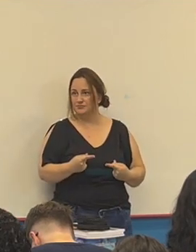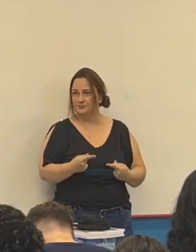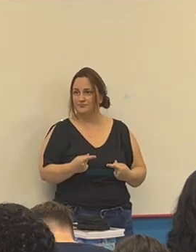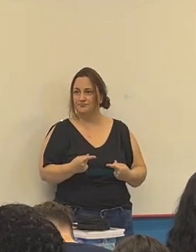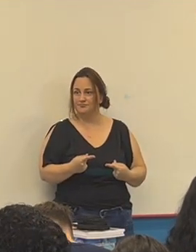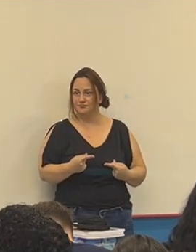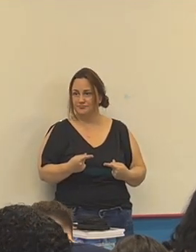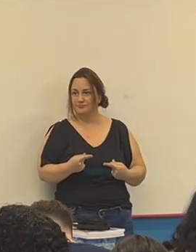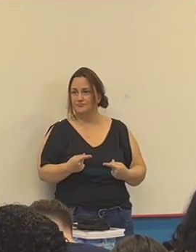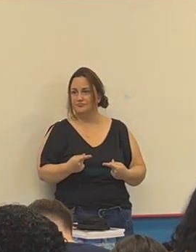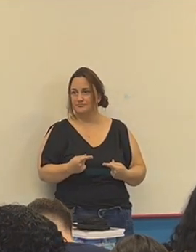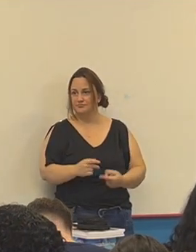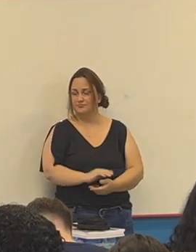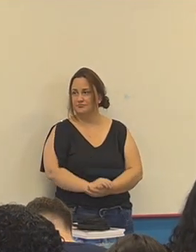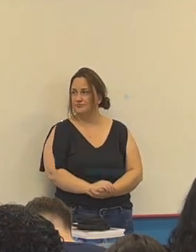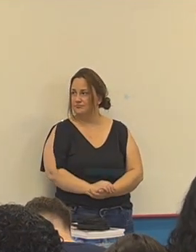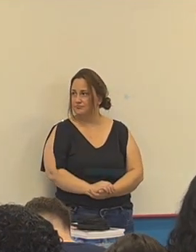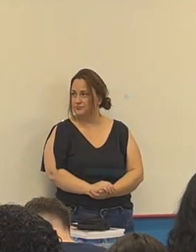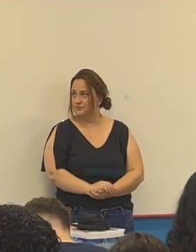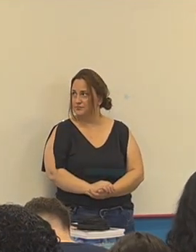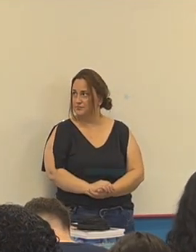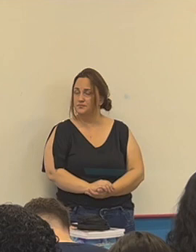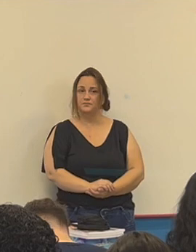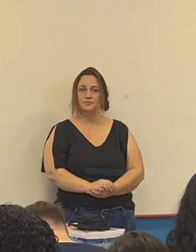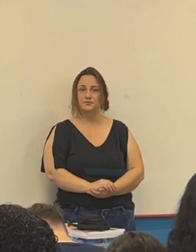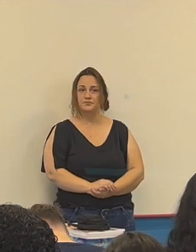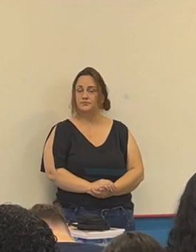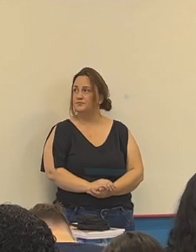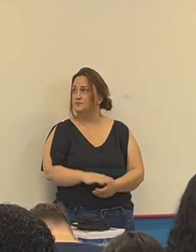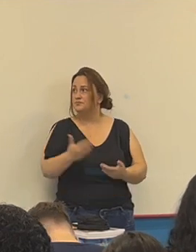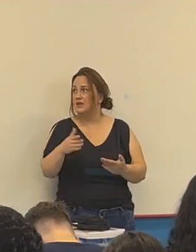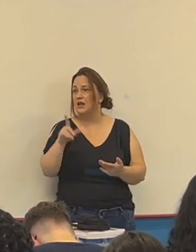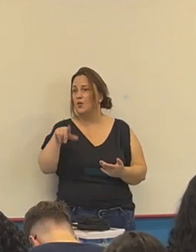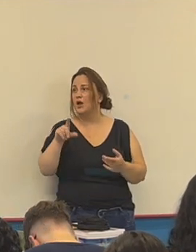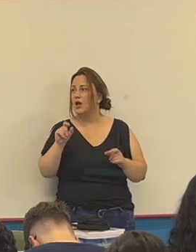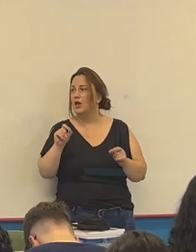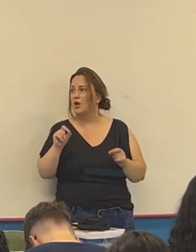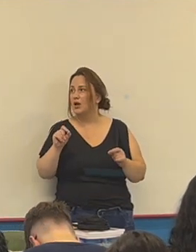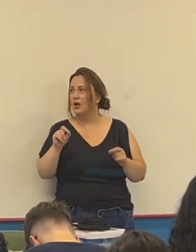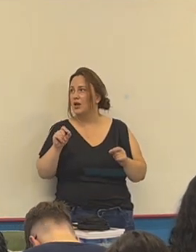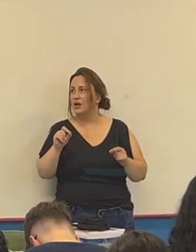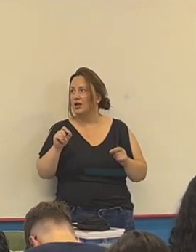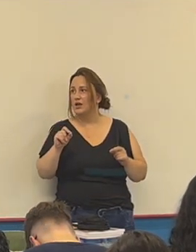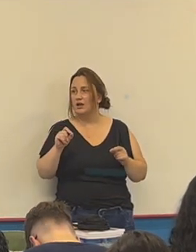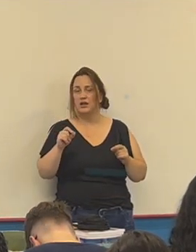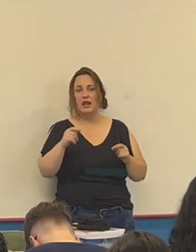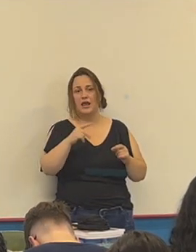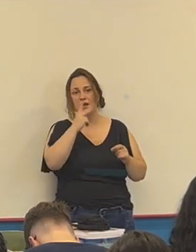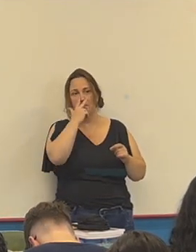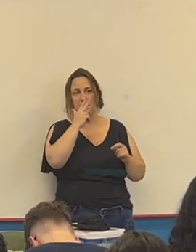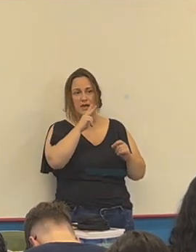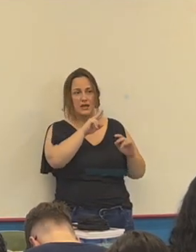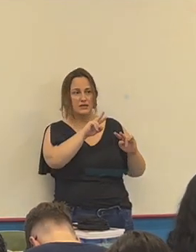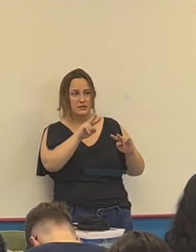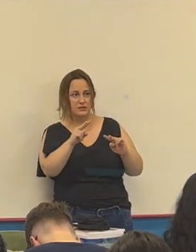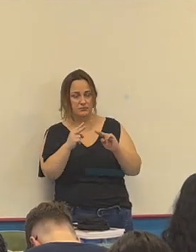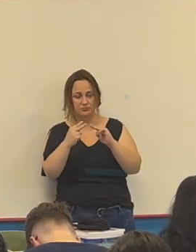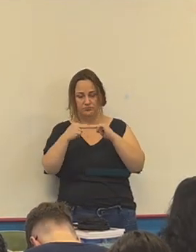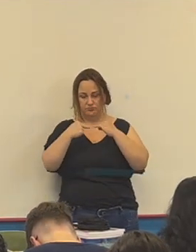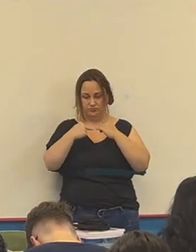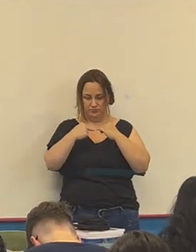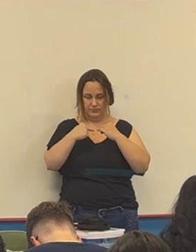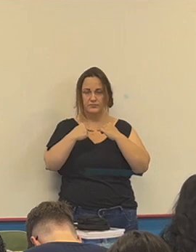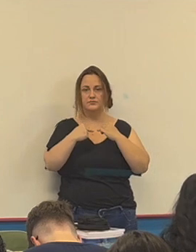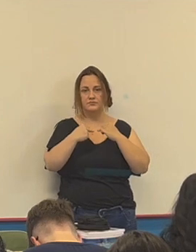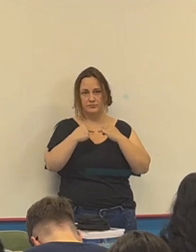anjos, entendeu? Então, é uma... quase que uma... olhar para dentro da